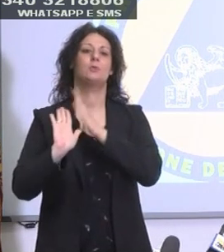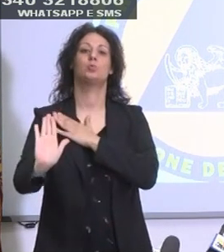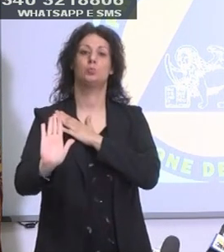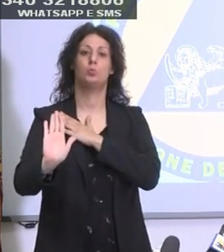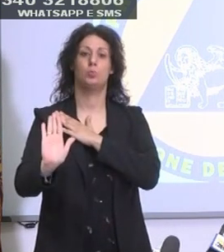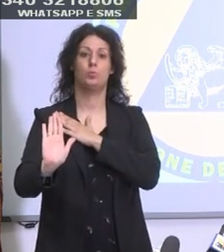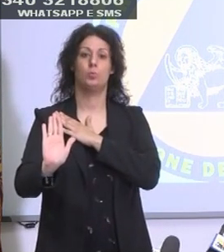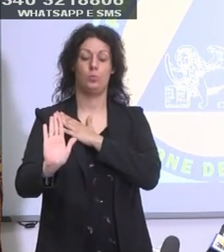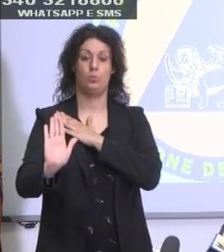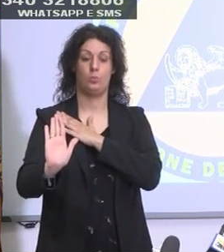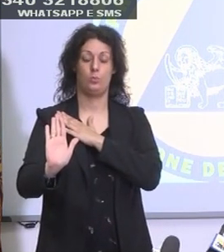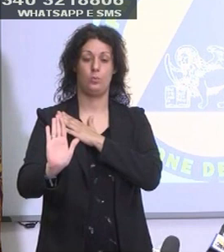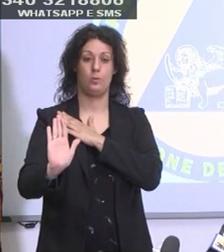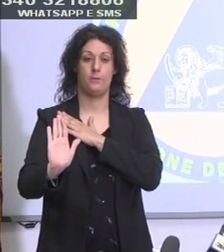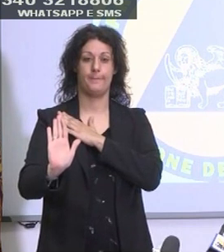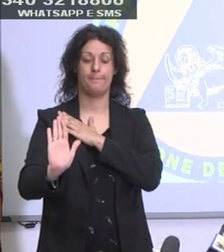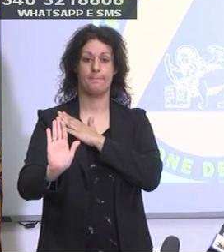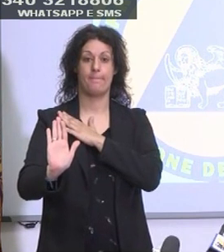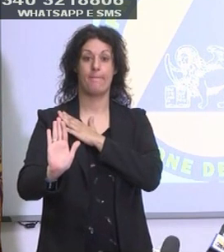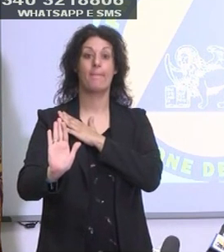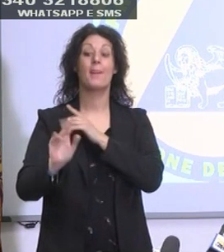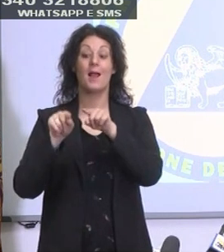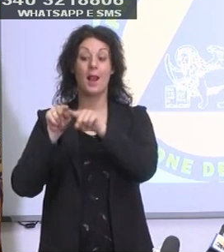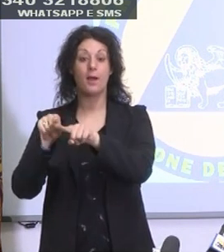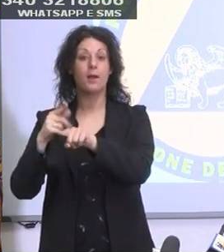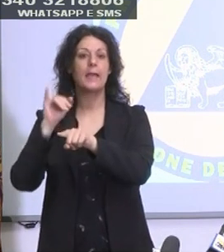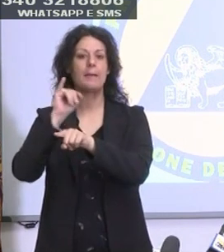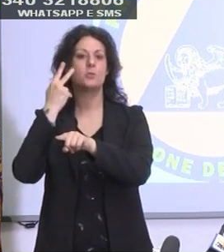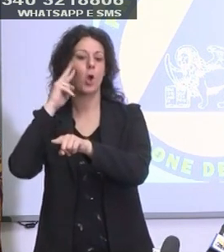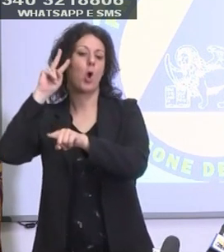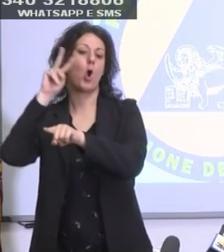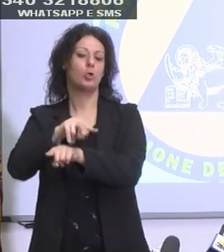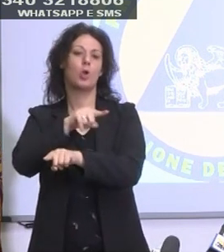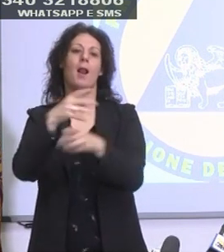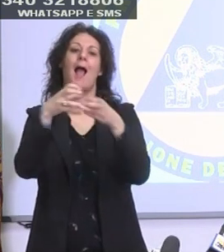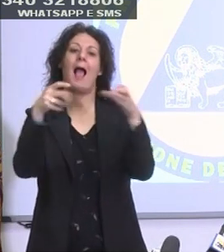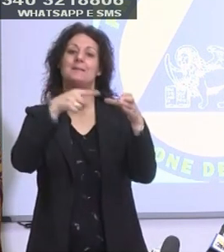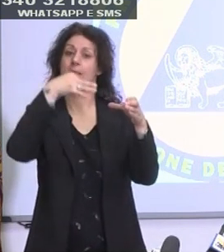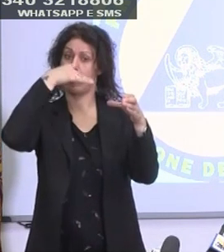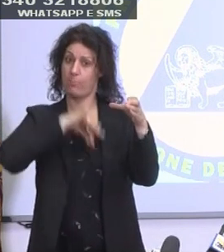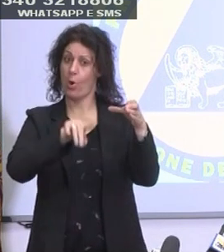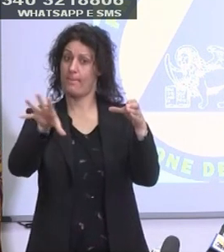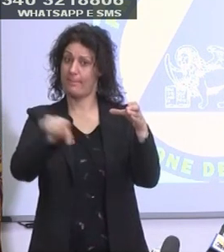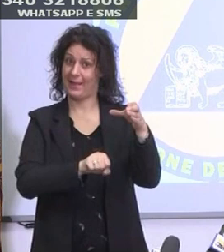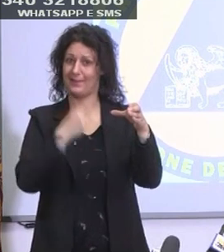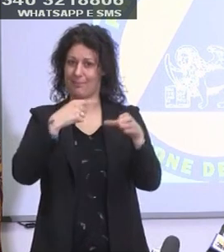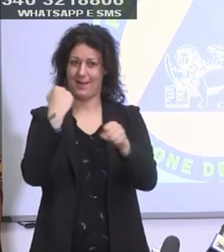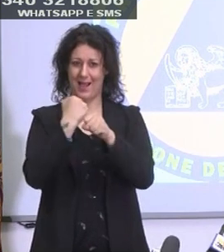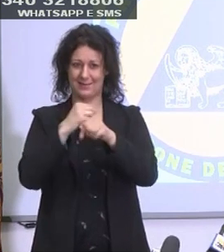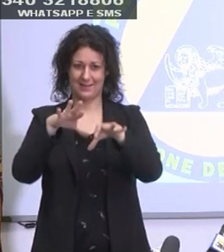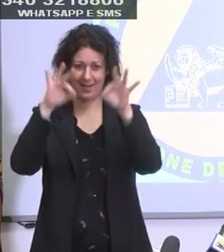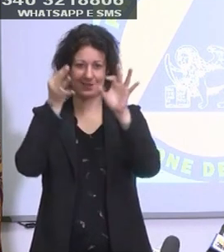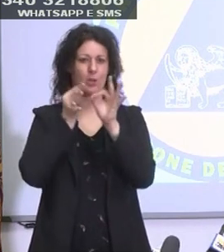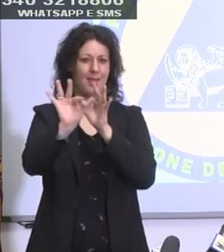si deve vedere se l'azienda ha titolo o meno di accedere a quell'ammortizzatore che si chiama cassa integrazione in